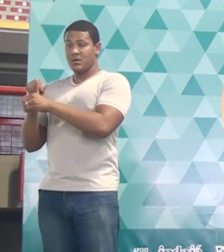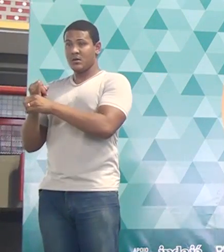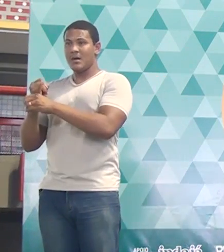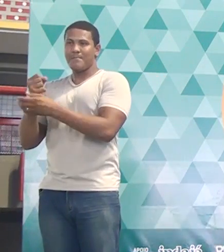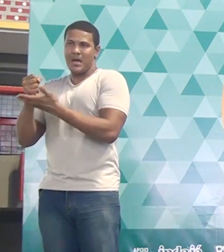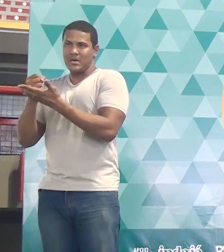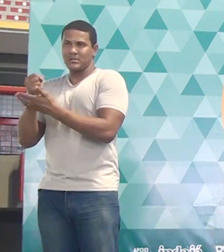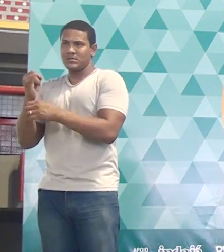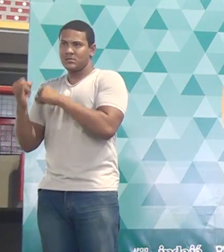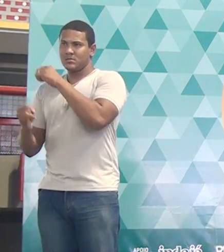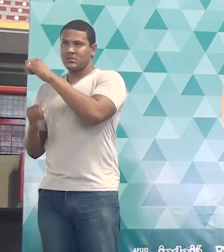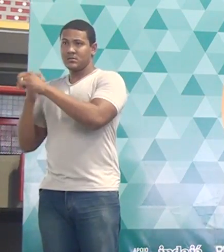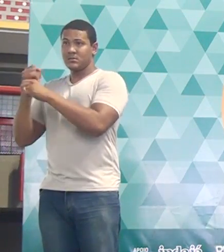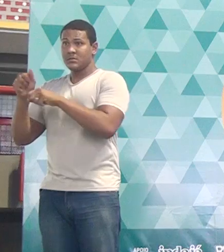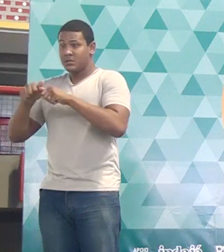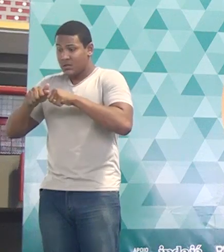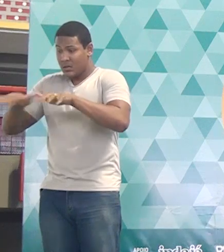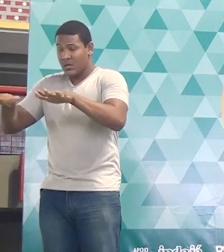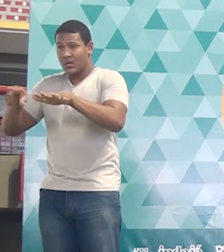já é iônica.